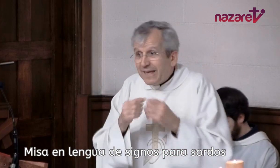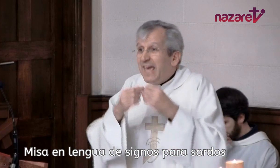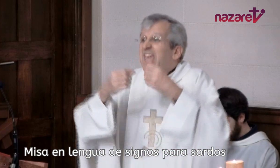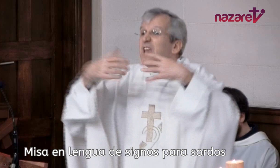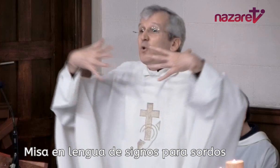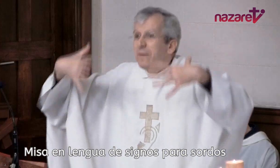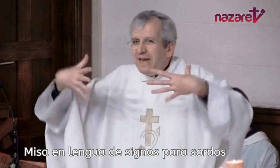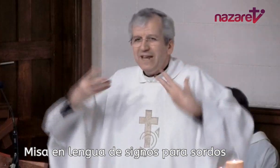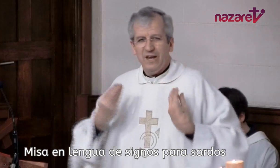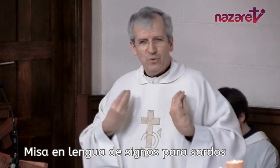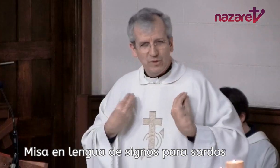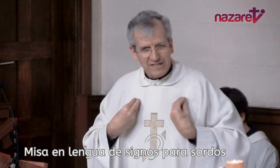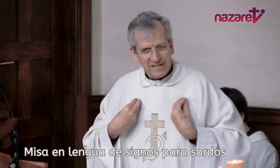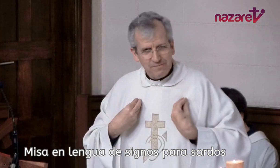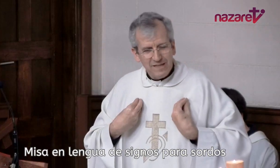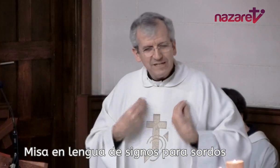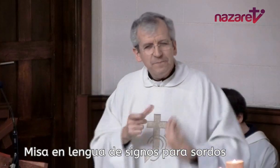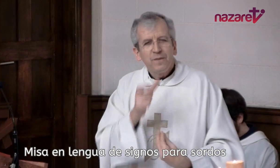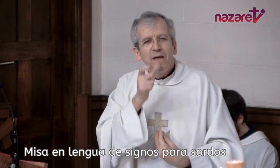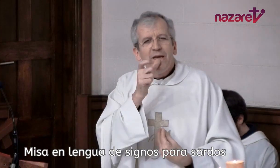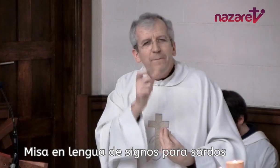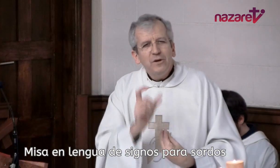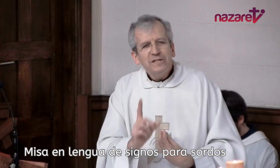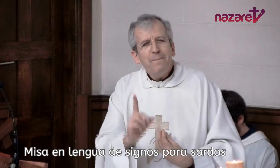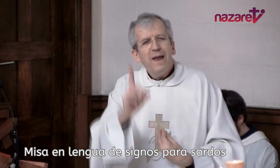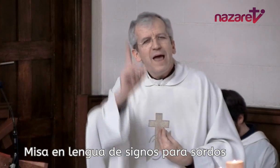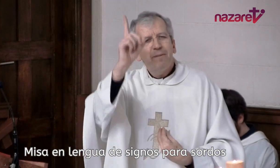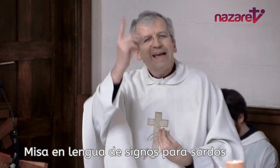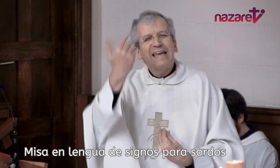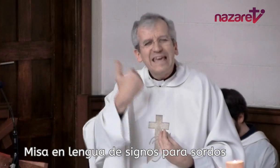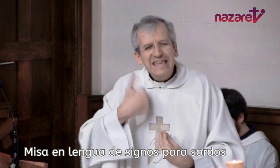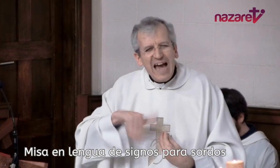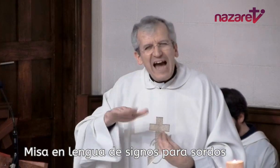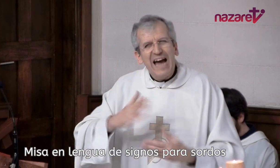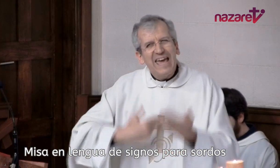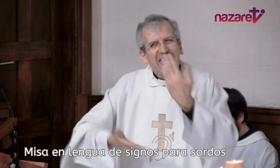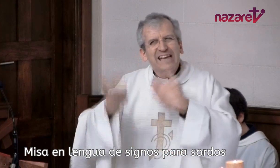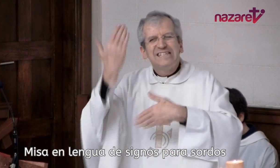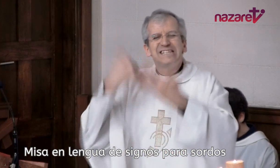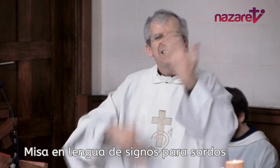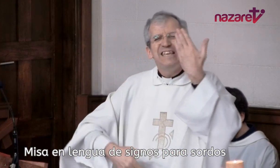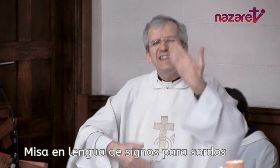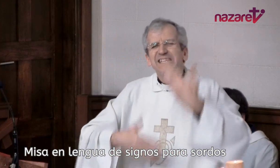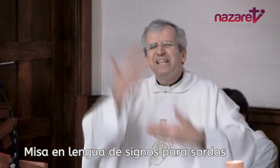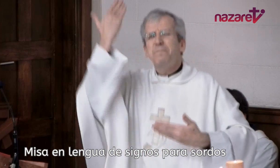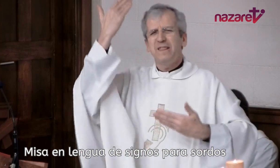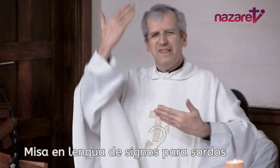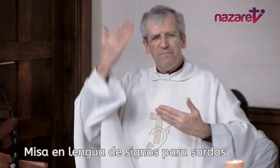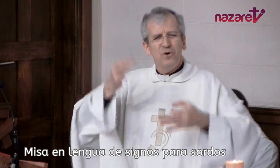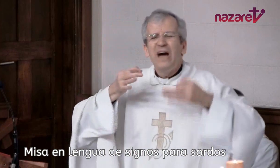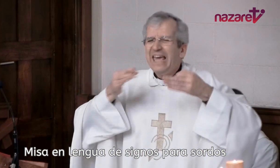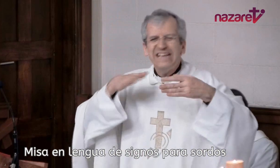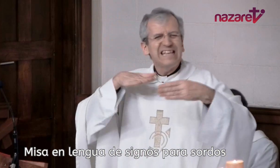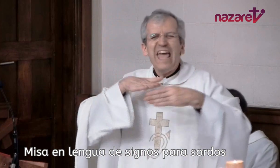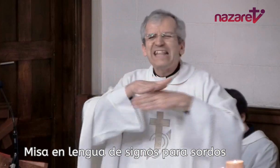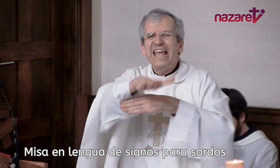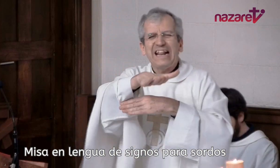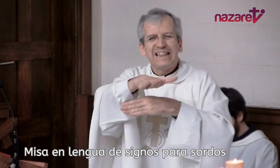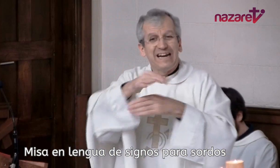para que ilumine nuestras vidas, pero es la palabra que ya existía desde el principio, es eterna,